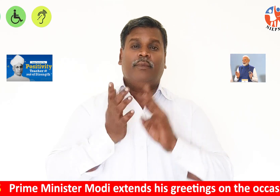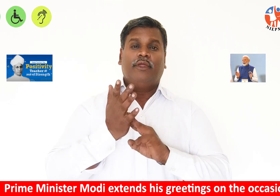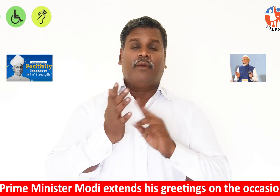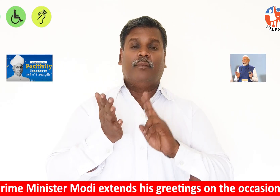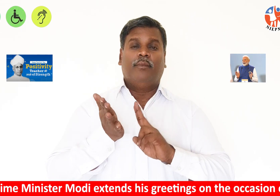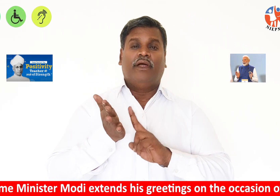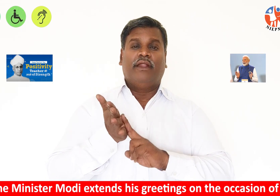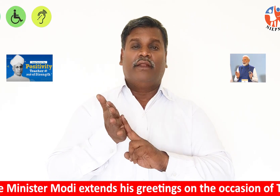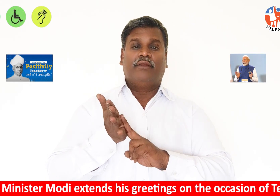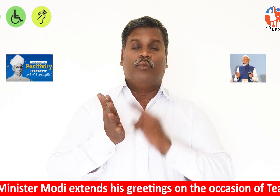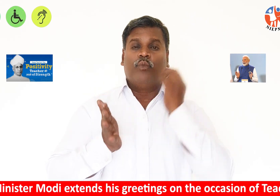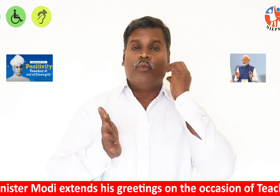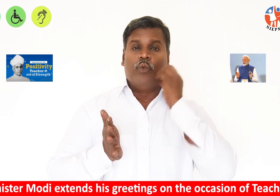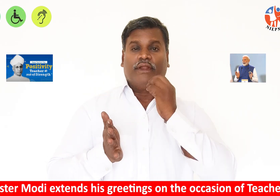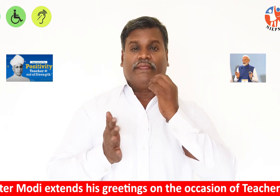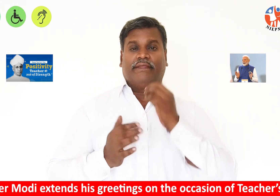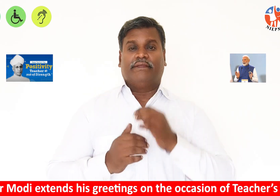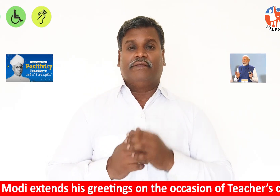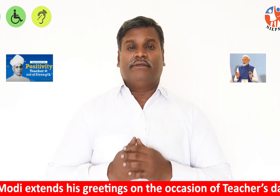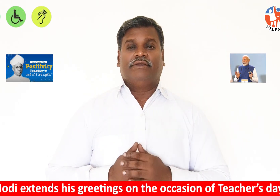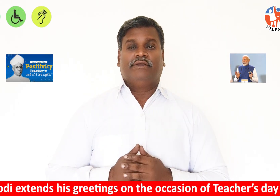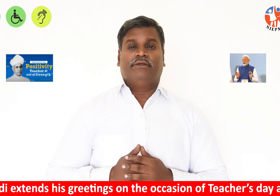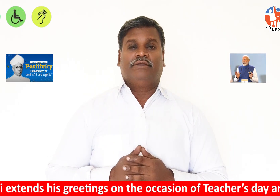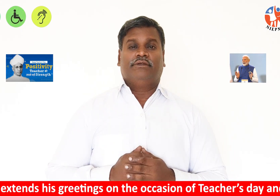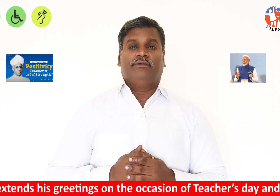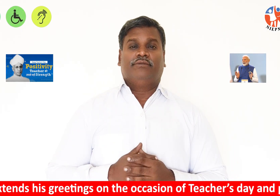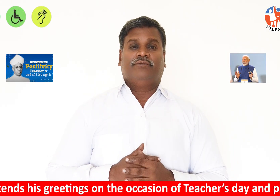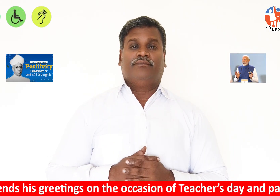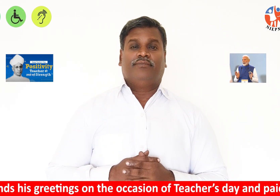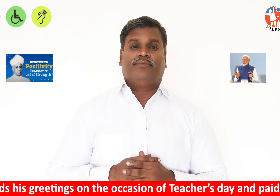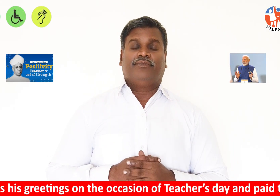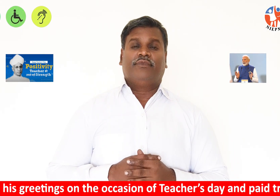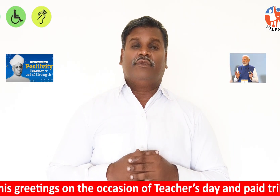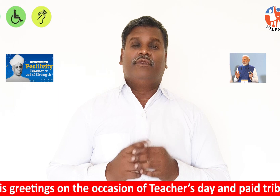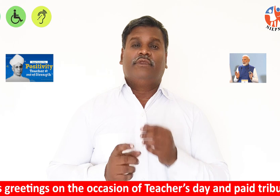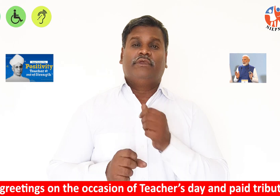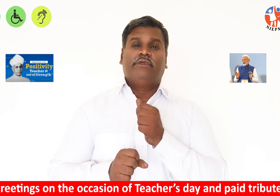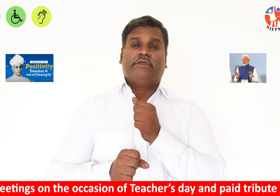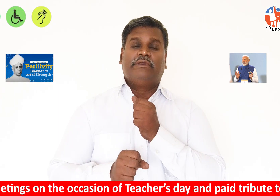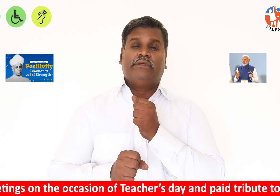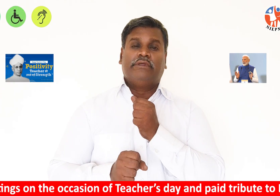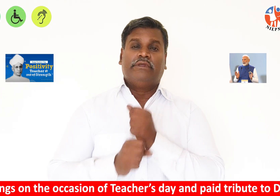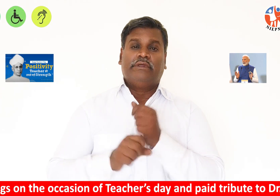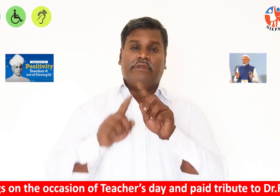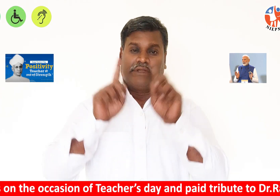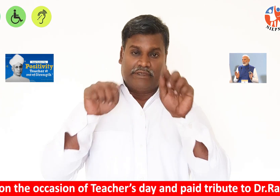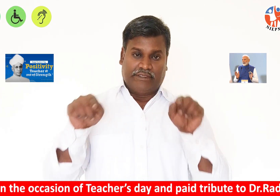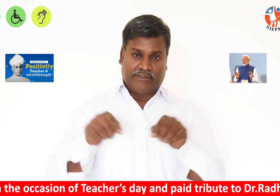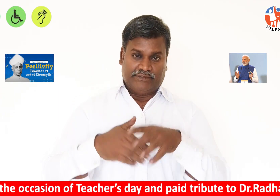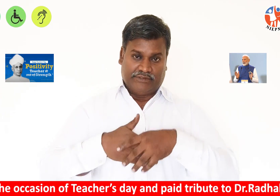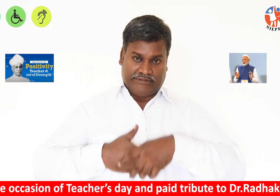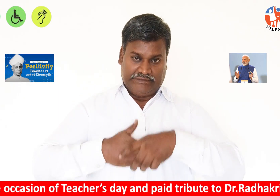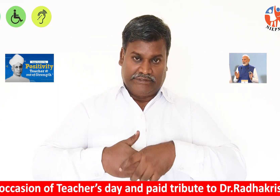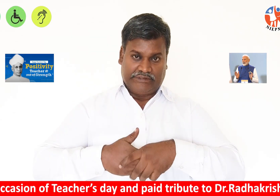பிரைம் மினிஸ்டர் மோடி எக்ஸ்டென்ஸ் இஸ் கிரீட்டிங் ஆன் த அகேஷன் ஆஃப் டீச்சர்ஸ் டே அண்ட் பே ட்ரிபியூட் டு டாக்டர்